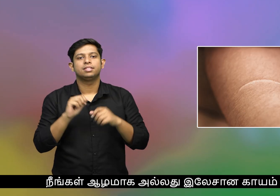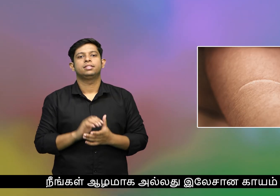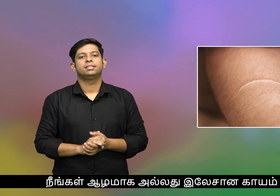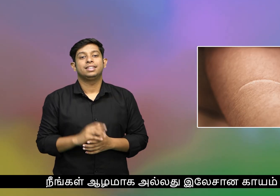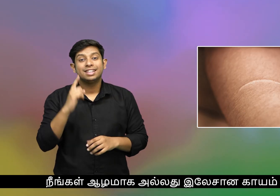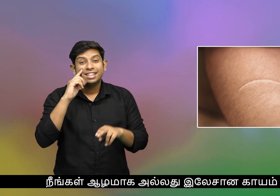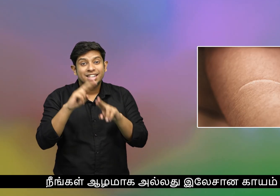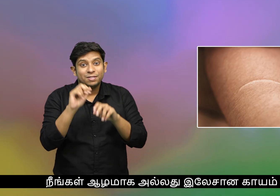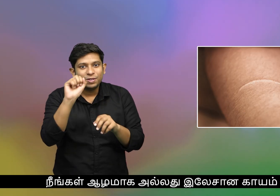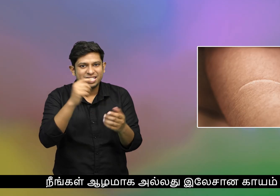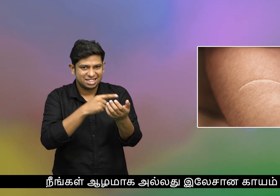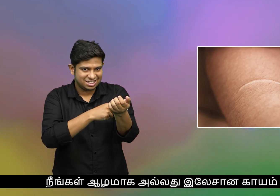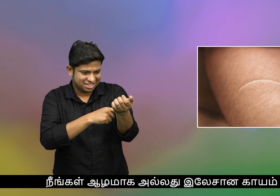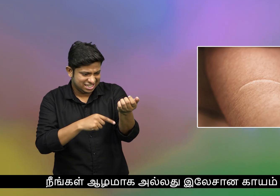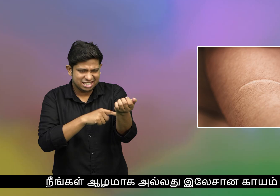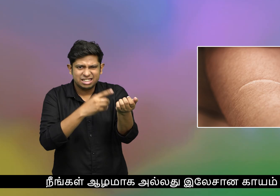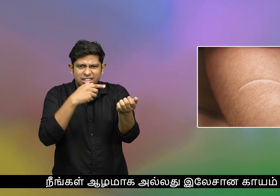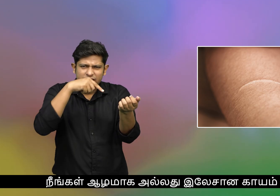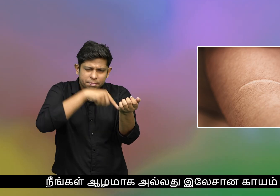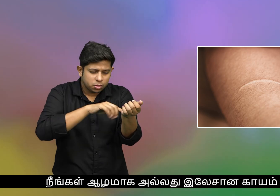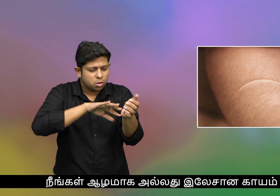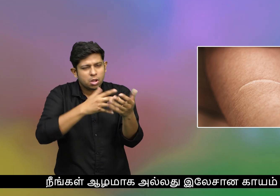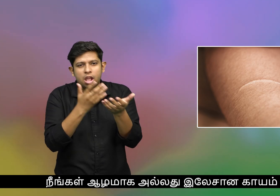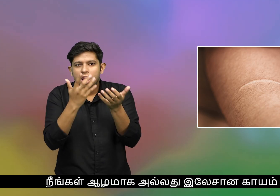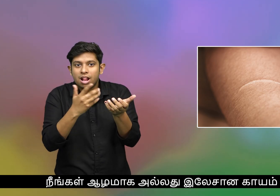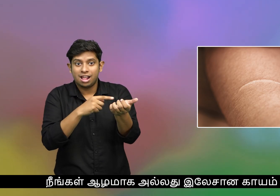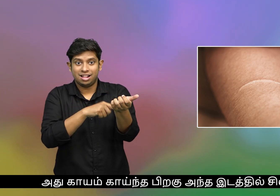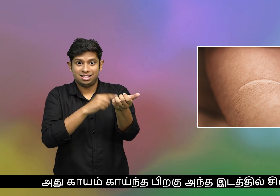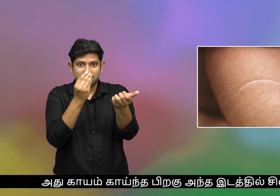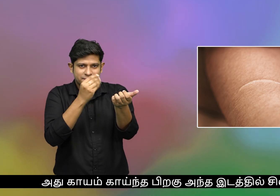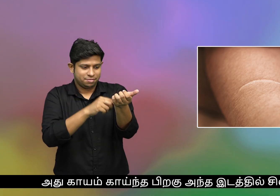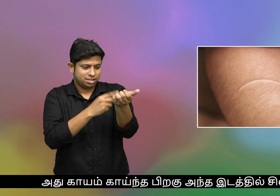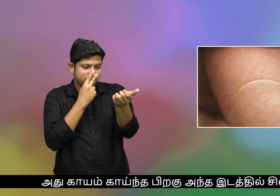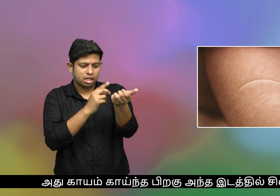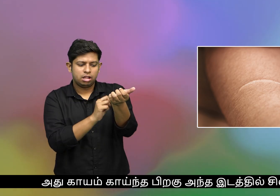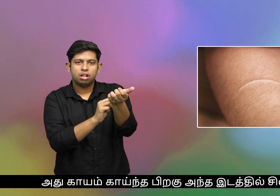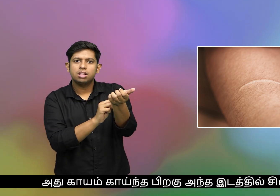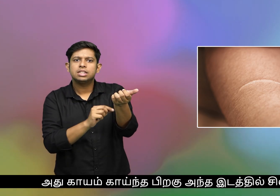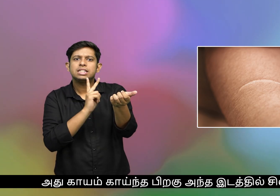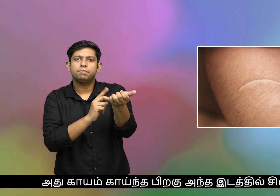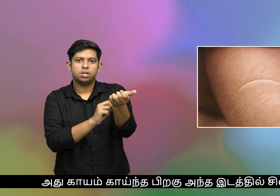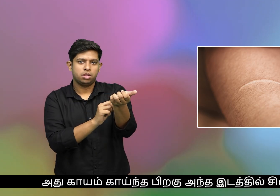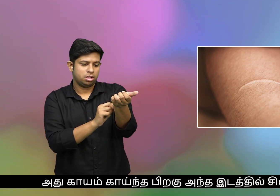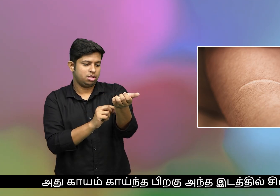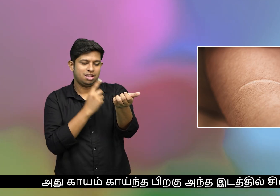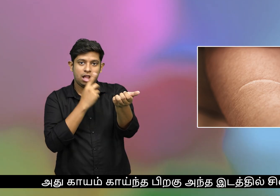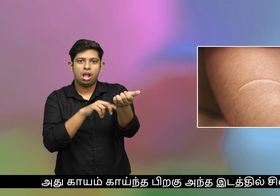நீங்கள் ஆழமாக அல்லது லேசான காயம் இருந்தால், அந்த காயம் காய்ந்த பிறகு அந்த இடத்தில் சில